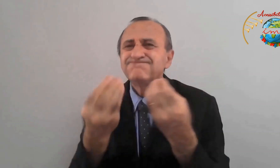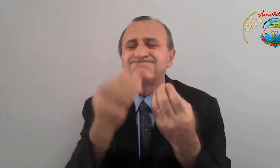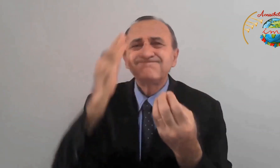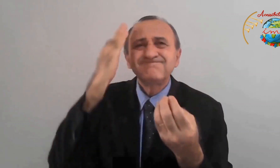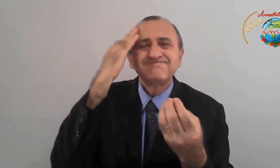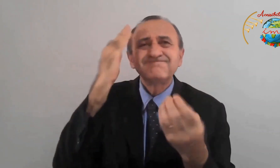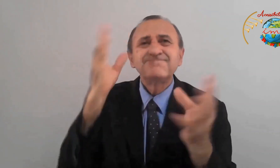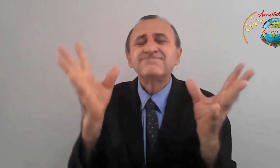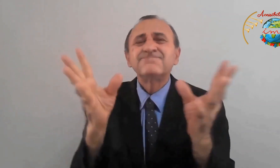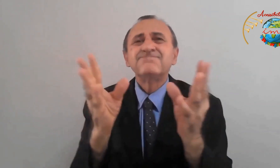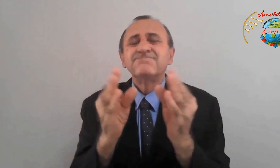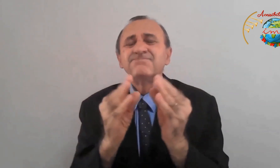Mas como?